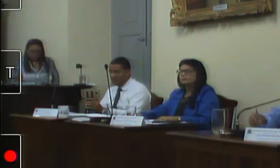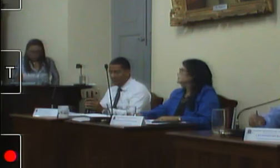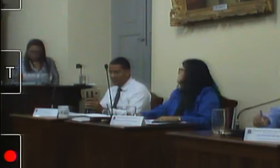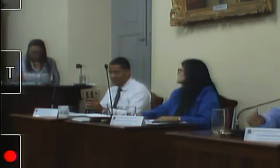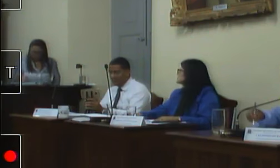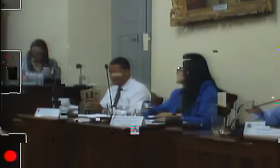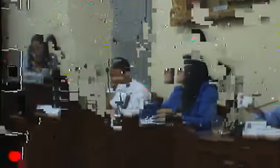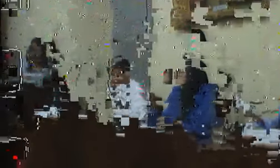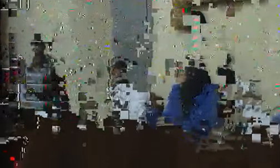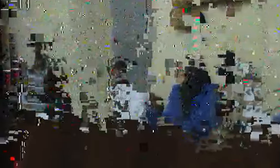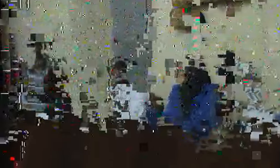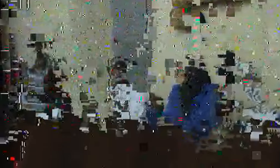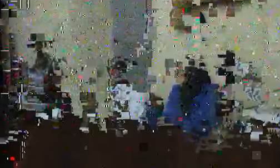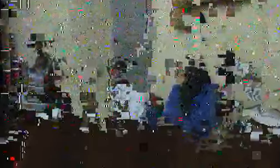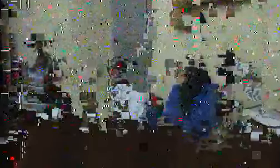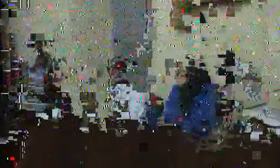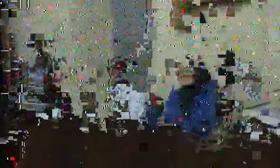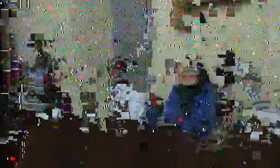responder sobre isso?